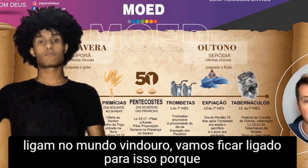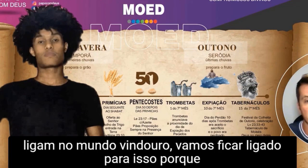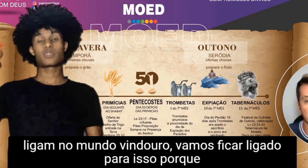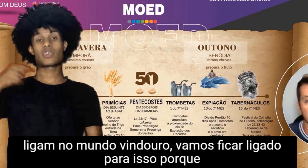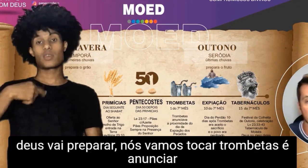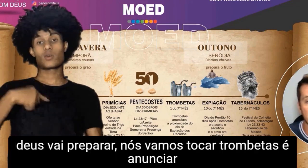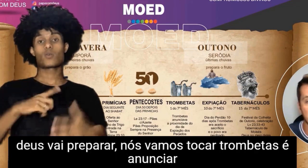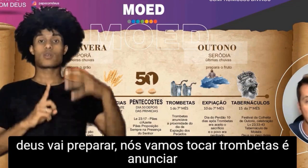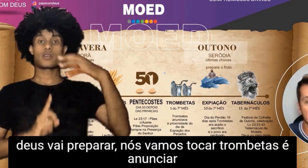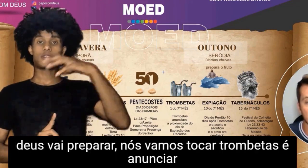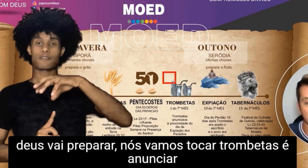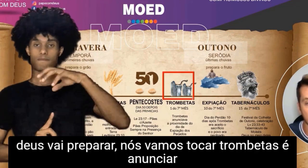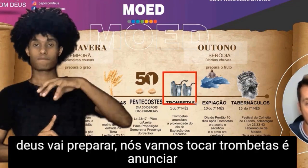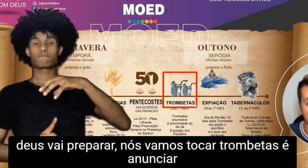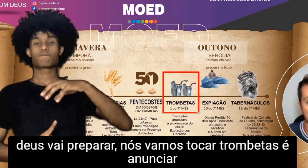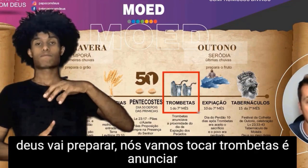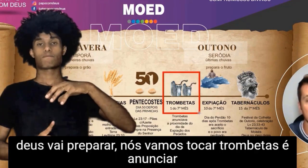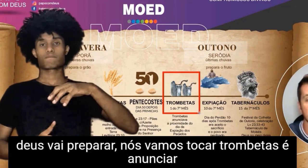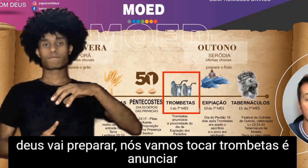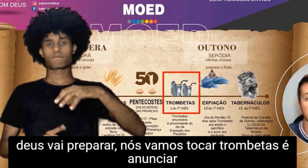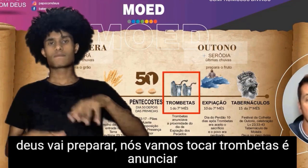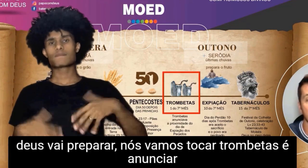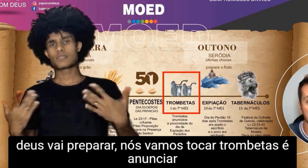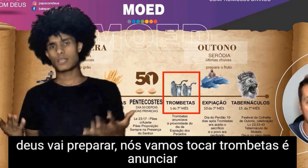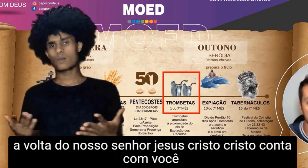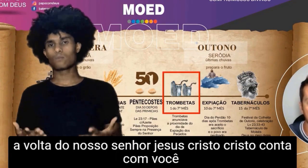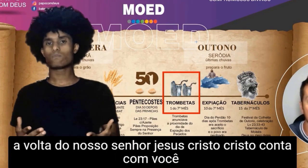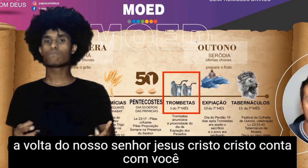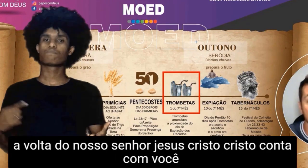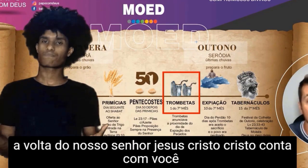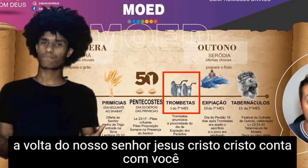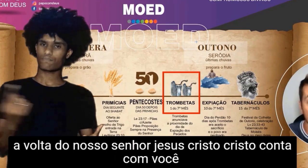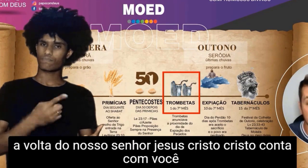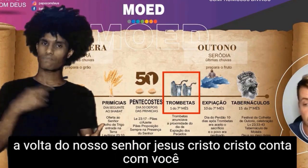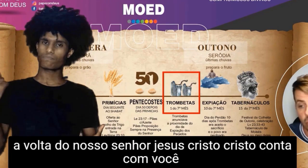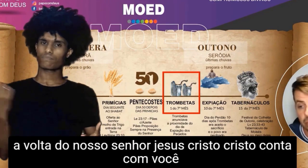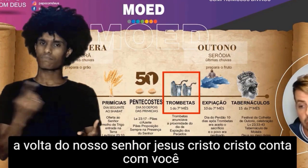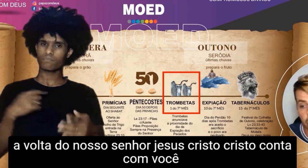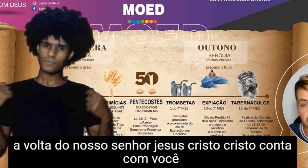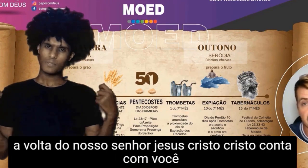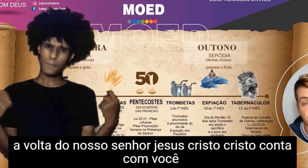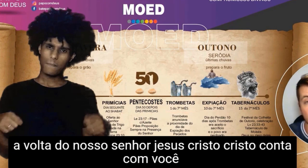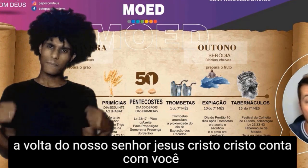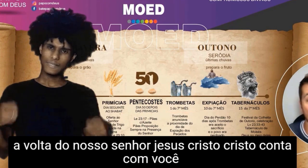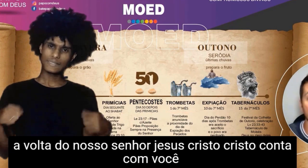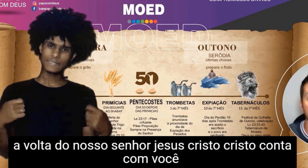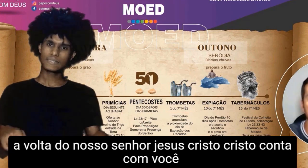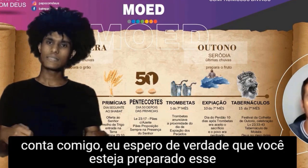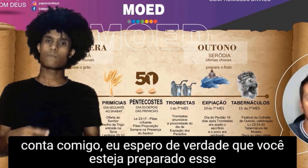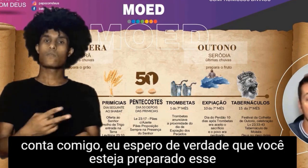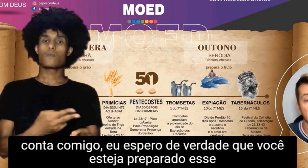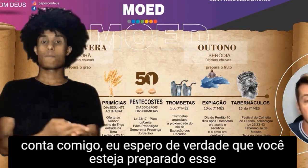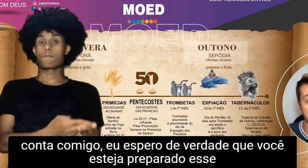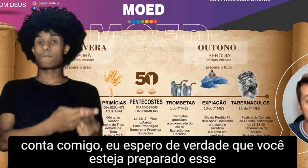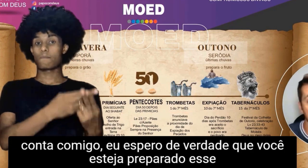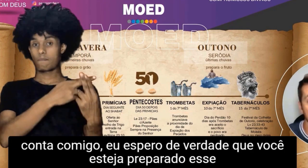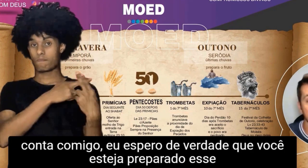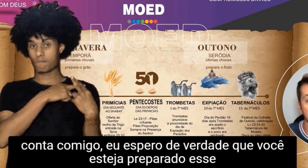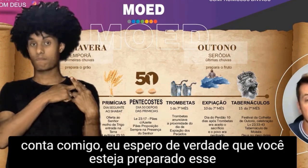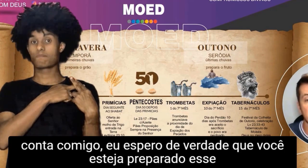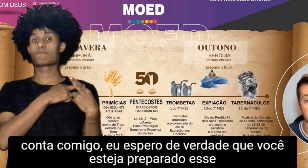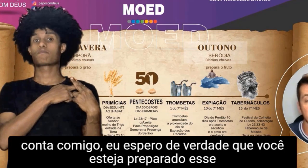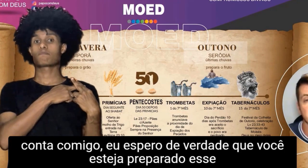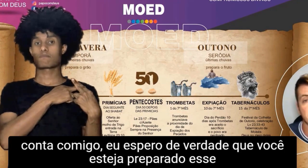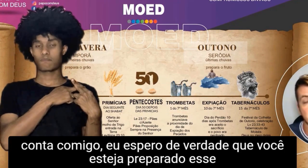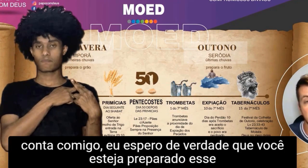para isso, porque Deus vai preparar, nós vamos tocar trombetas e anunciar a volta do nosso Senhor Jesus Cristo. Cristo conta com você, conta comigo. Eu espero